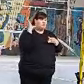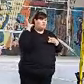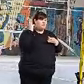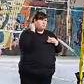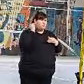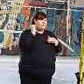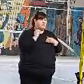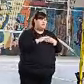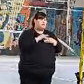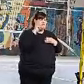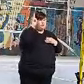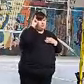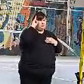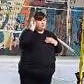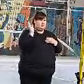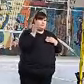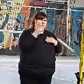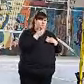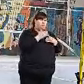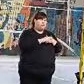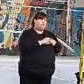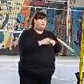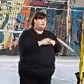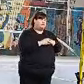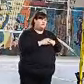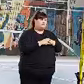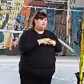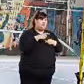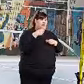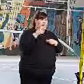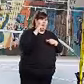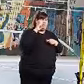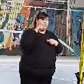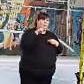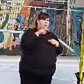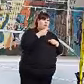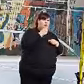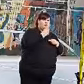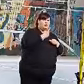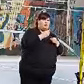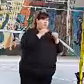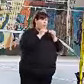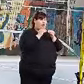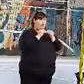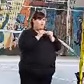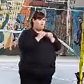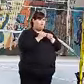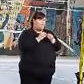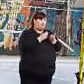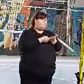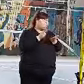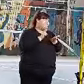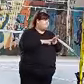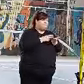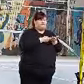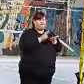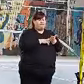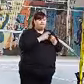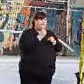y respetarnos. Cuando veamos a una compañera intentando muchas veces, no puede, ahí tenemos